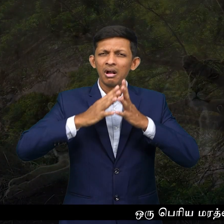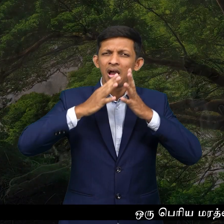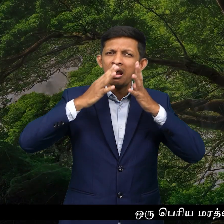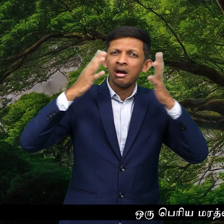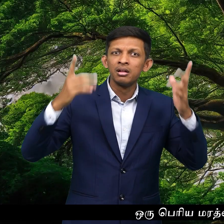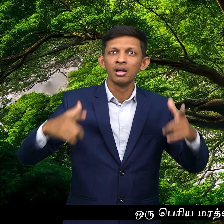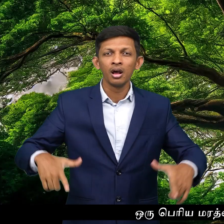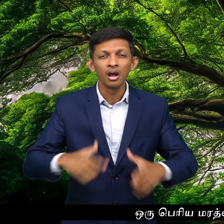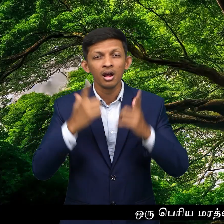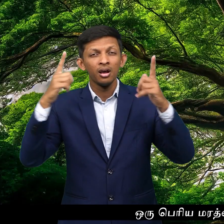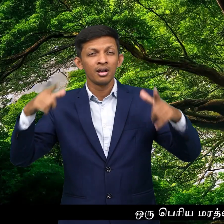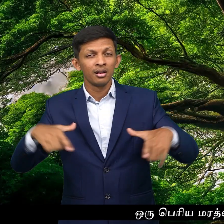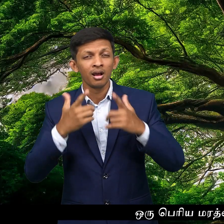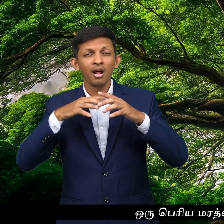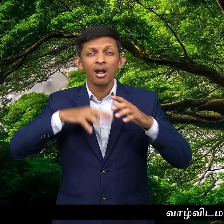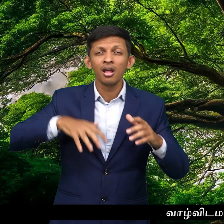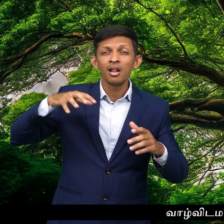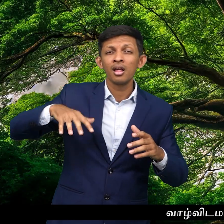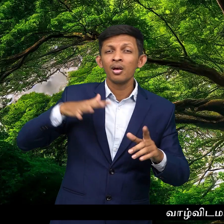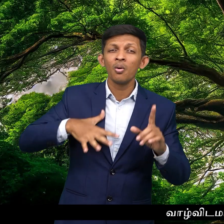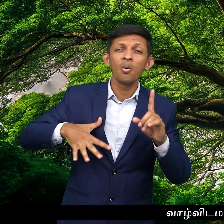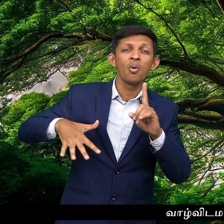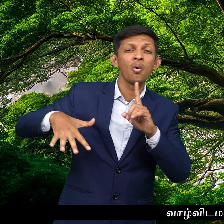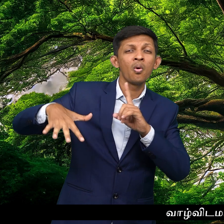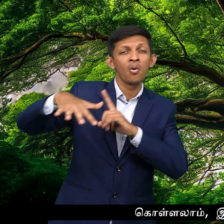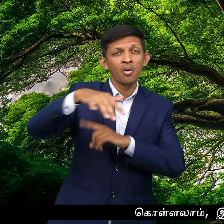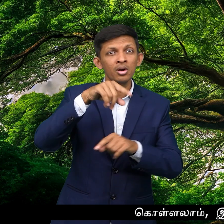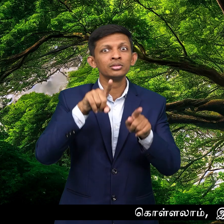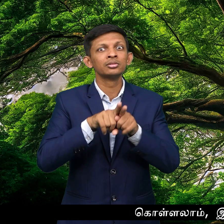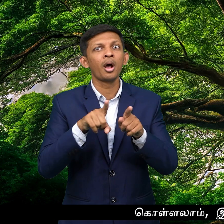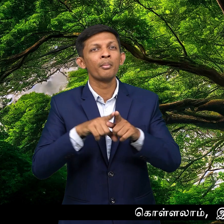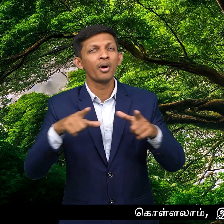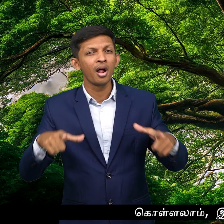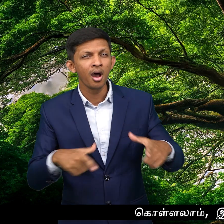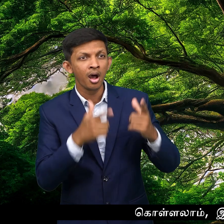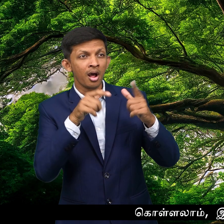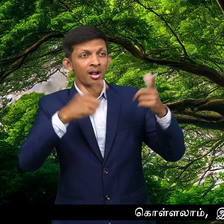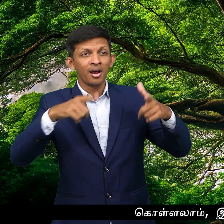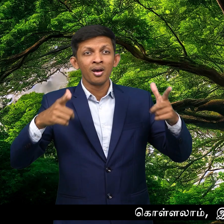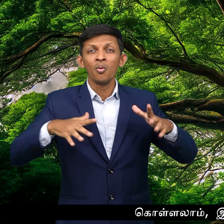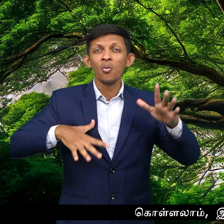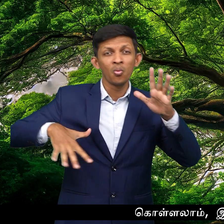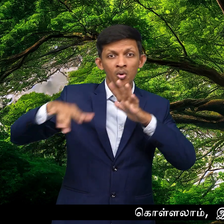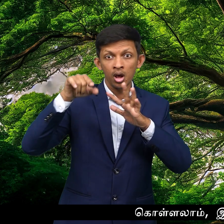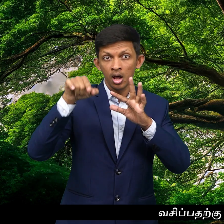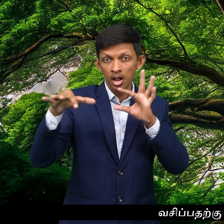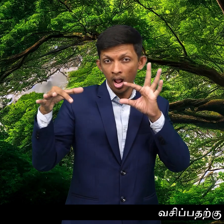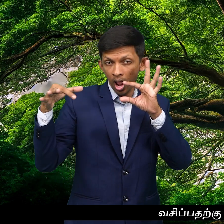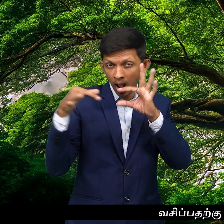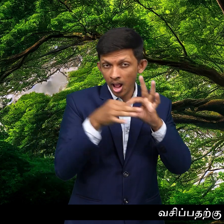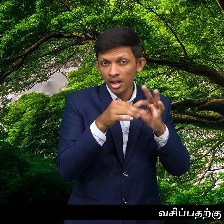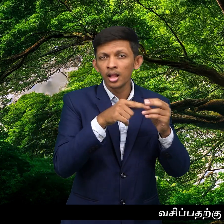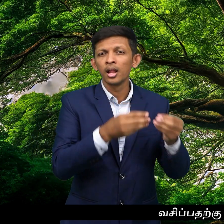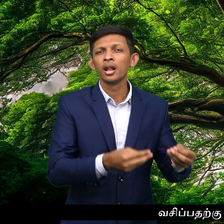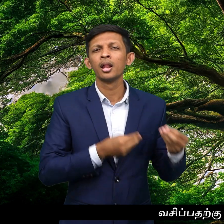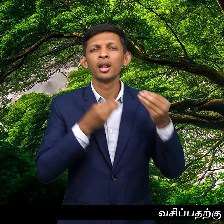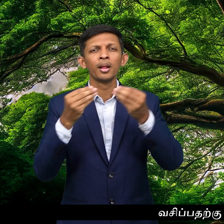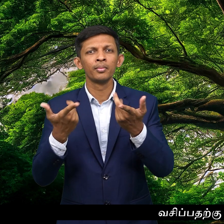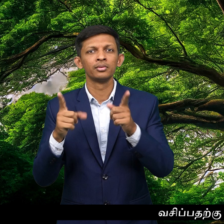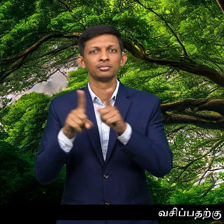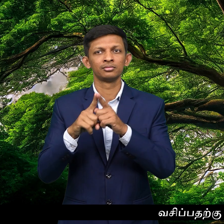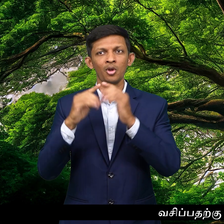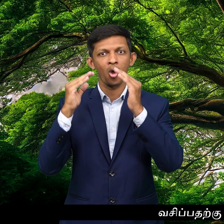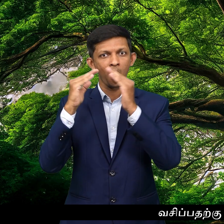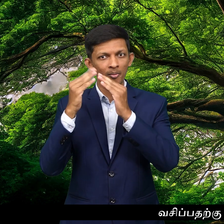ஒரு பெரிய மரத்தை ஒரு நிலப்பரப்பின் வாழ்விடமாக எடுத்துக்கொள்ளலாம். இது பல உயிரினங்கள் வசிப்பதற்கு இடம்